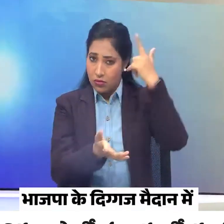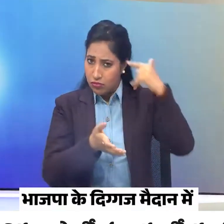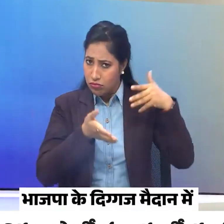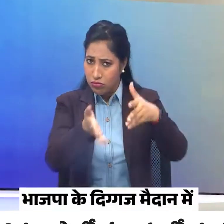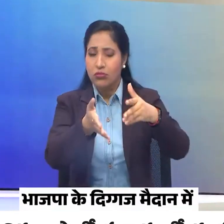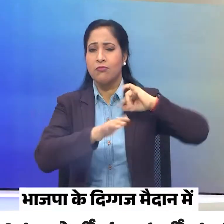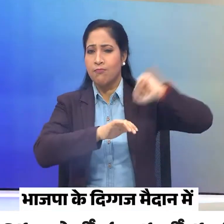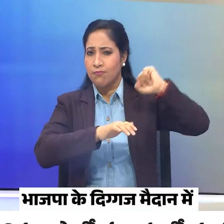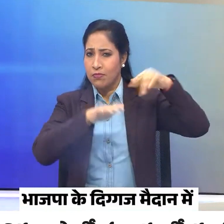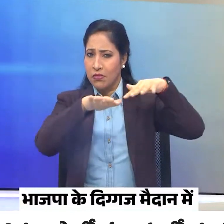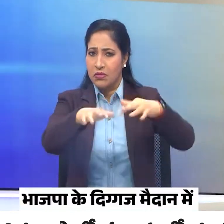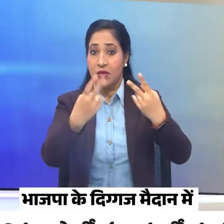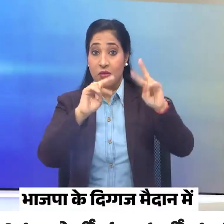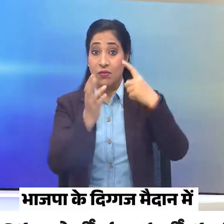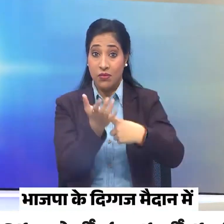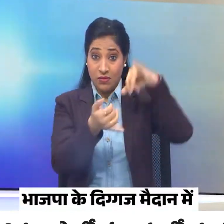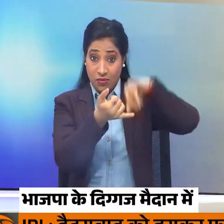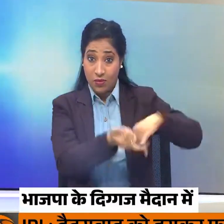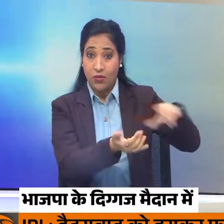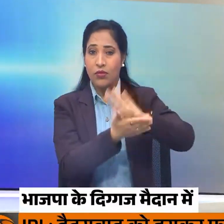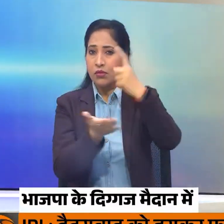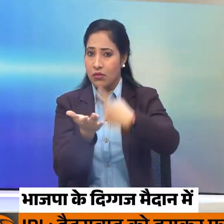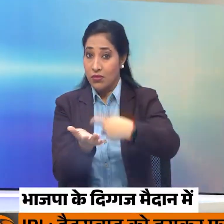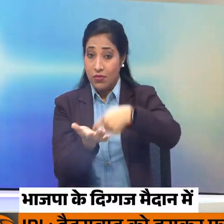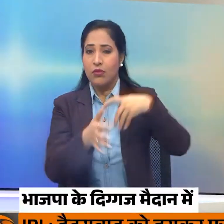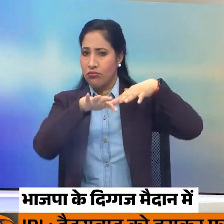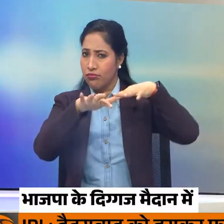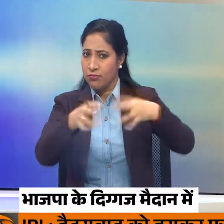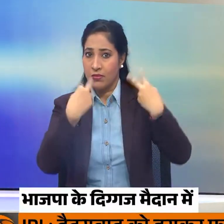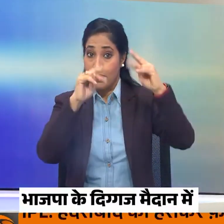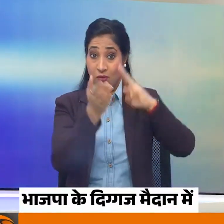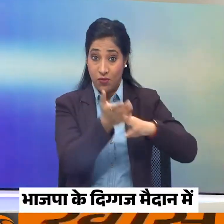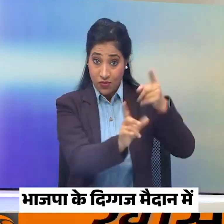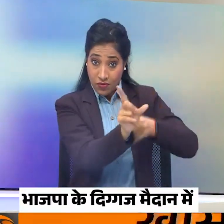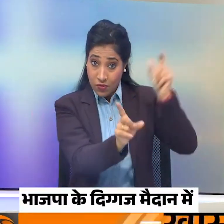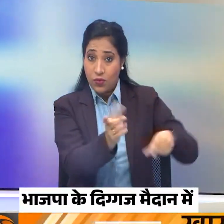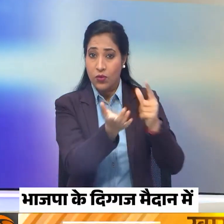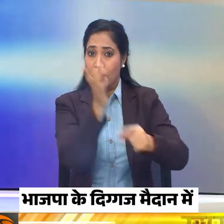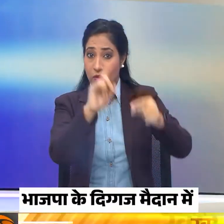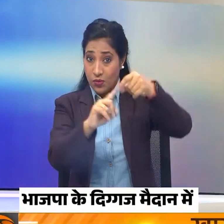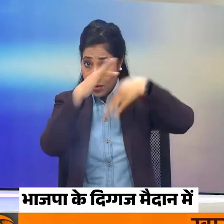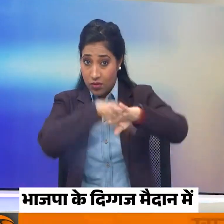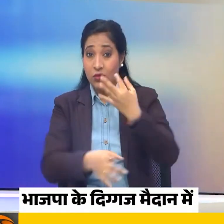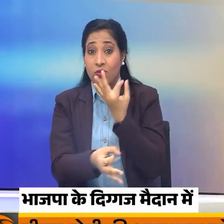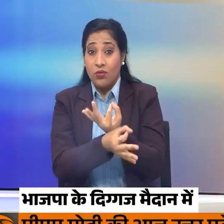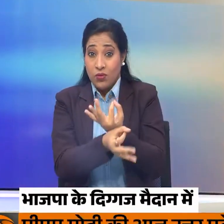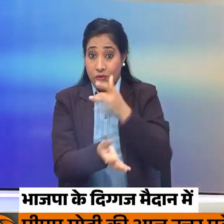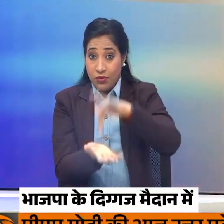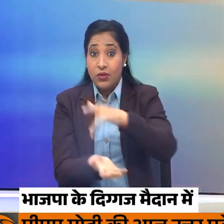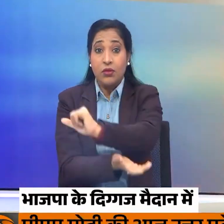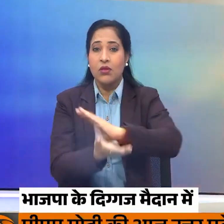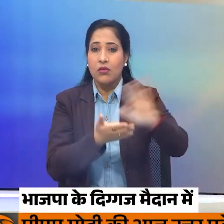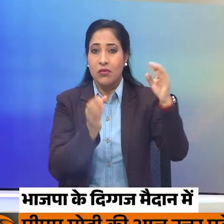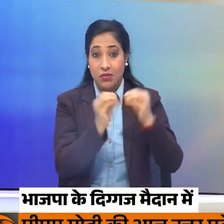जनसभाएं। राजनाथ सिंह हरियाणा में करेंगे प्रचार। मोहन यादव उत्तर प्रदेश के कुशीनगर। हेमंत बिस्व शर्मा और शिवराज सिंह